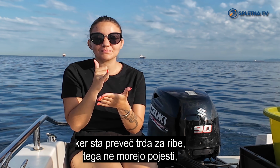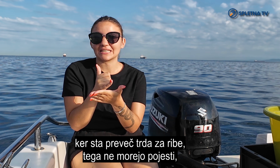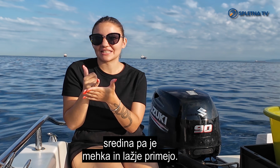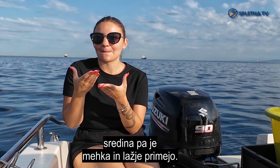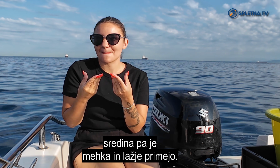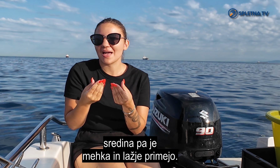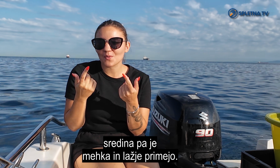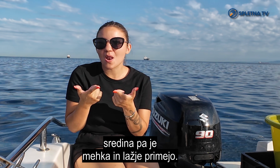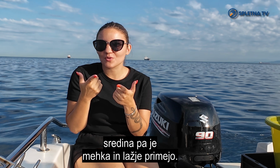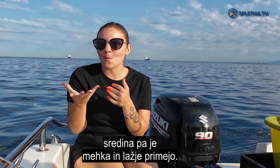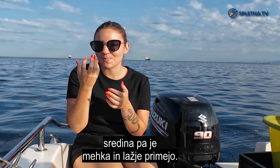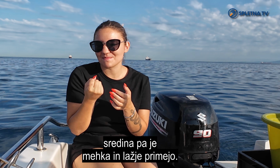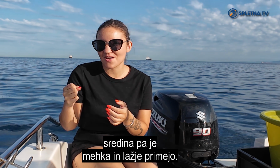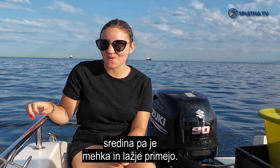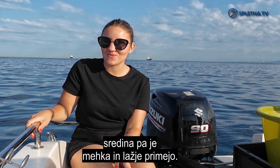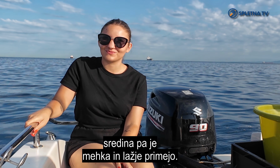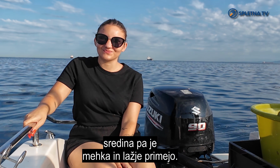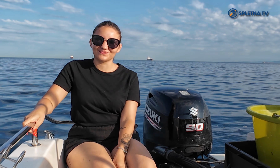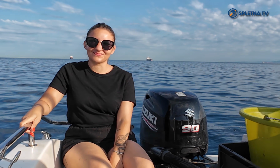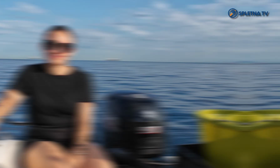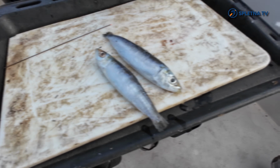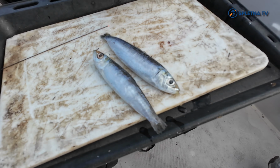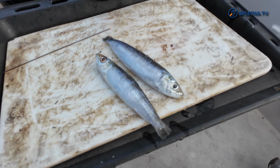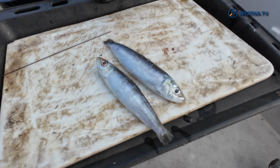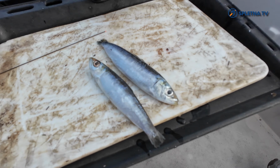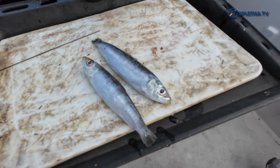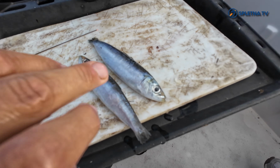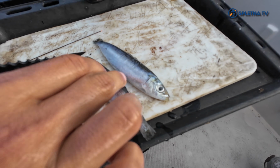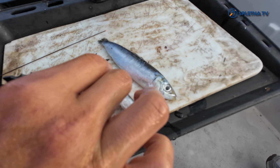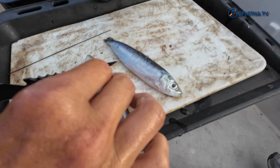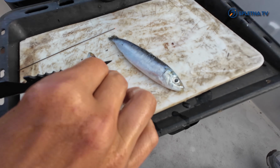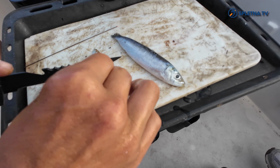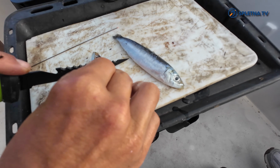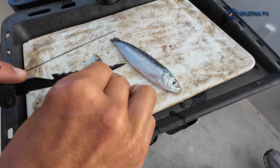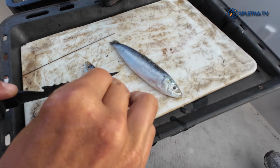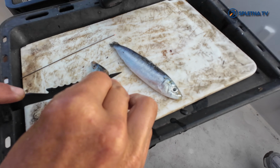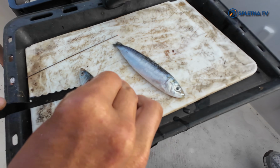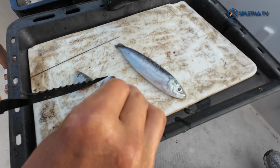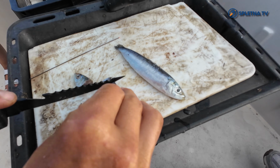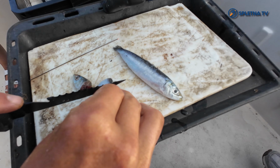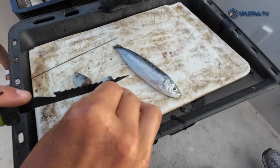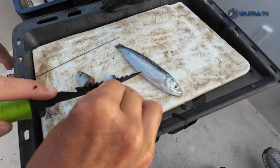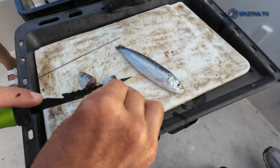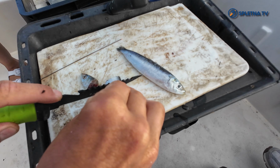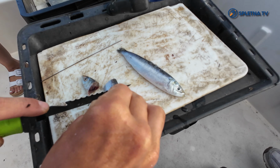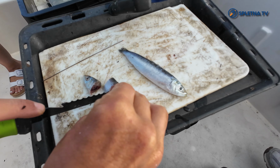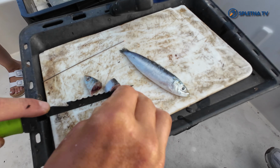trda za ribe. Tega ne morejo pojesti, sredina pa je mehka in lažje primejo.